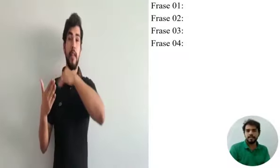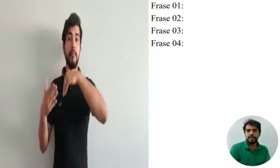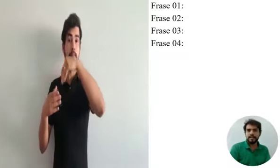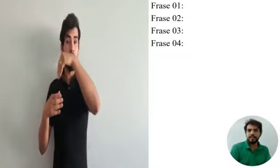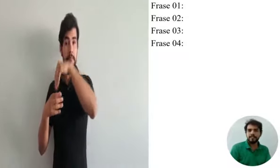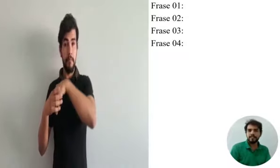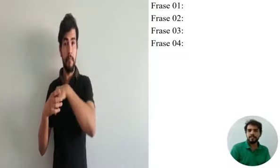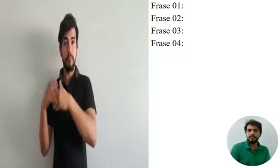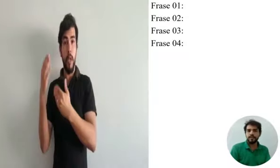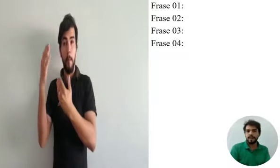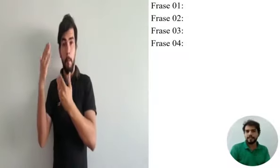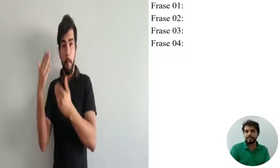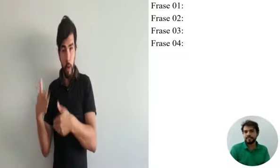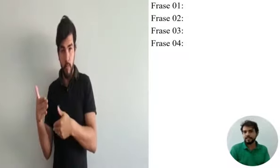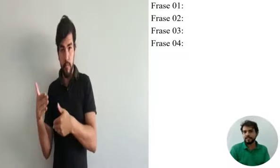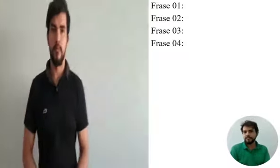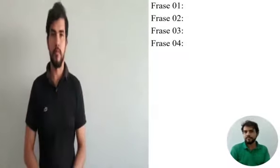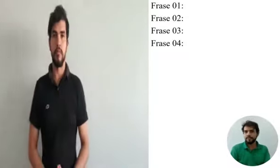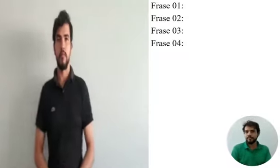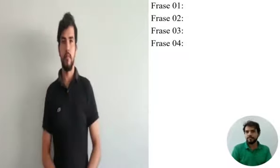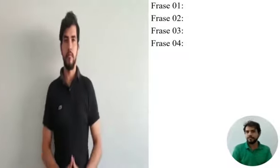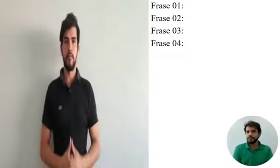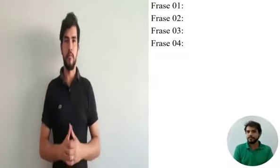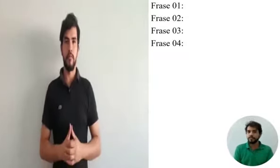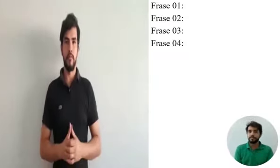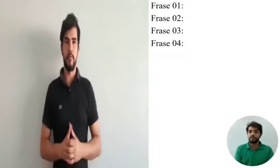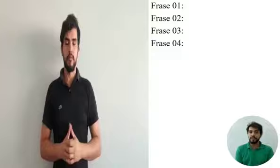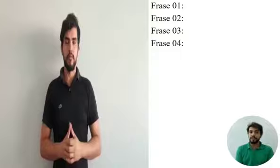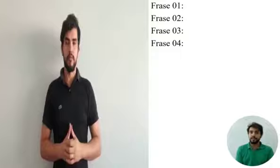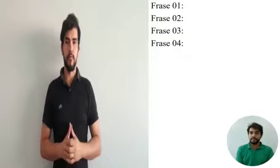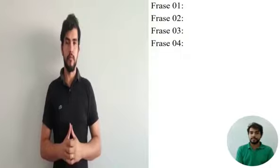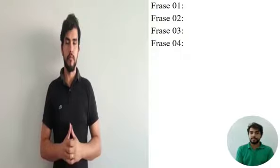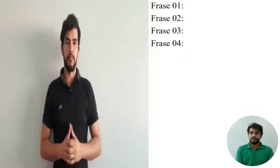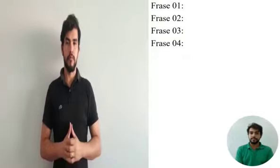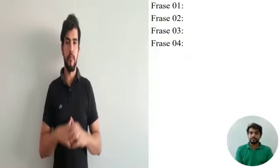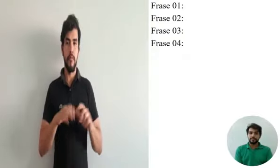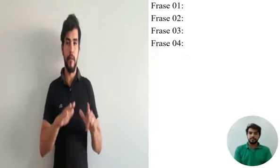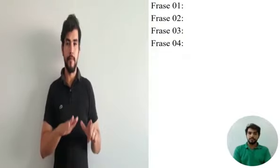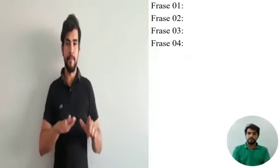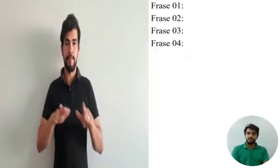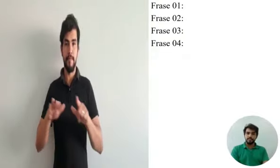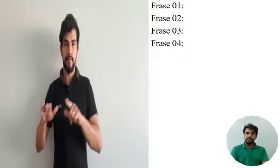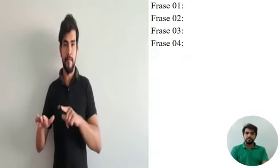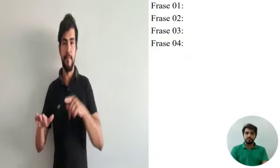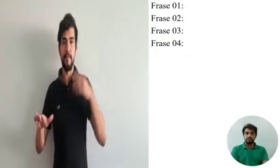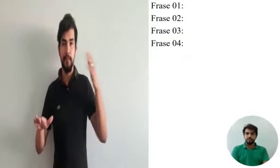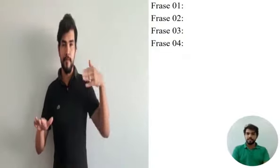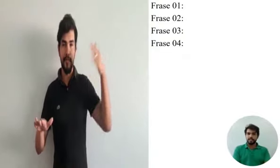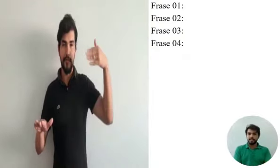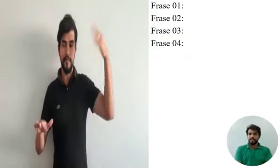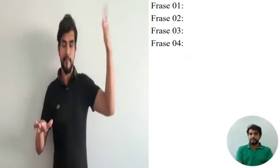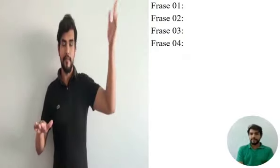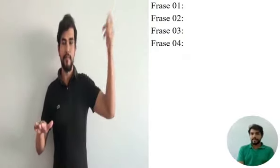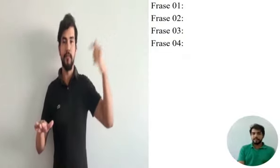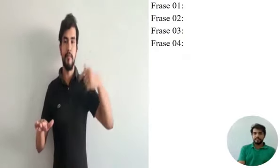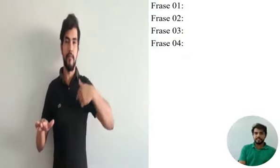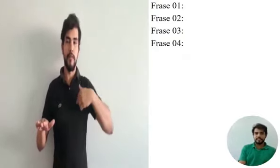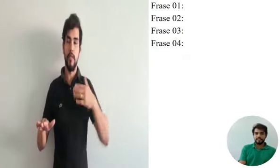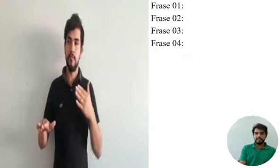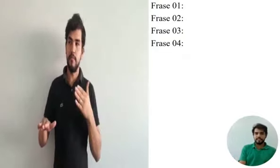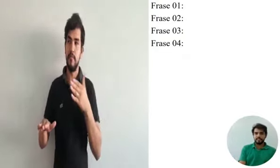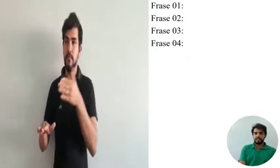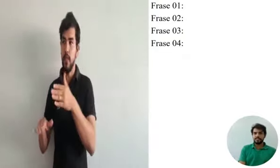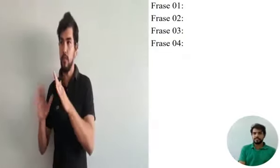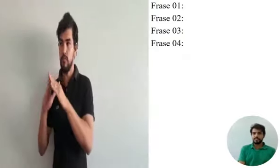escola e lá eu vou realizar uma prova, vou responder uma prova com algumas questões, todas elas.